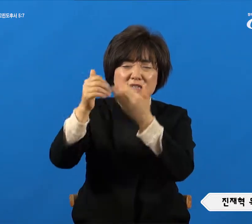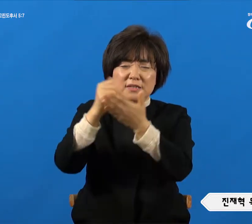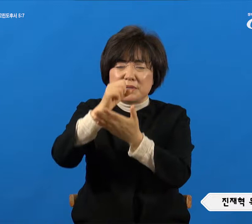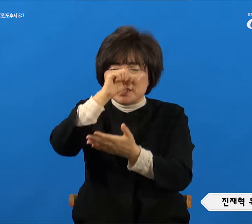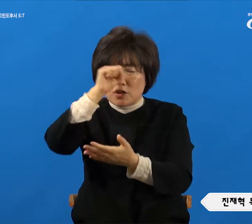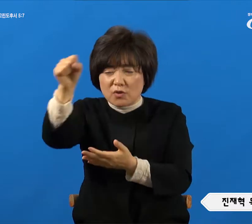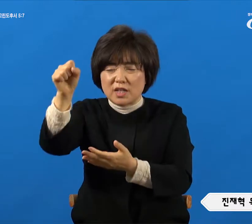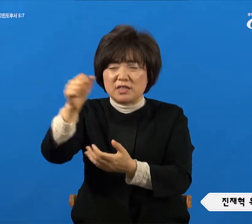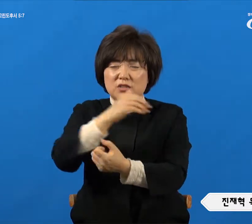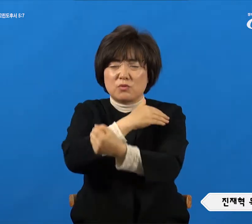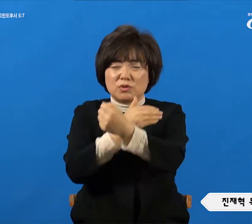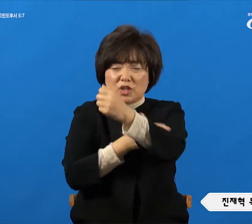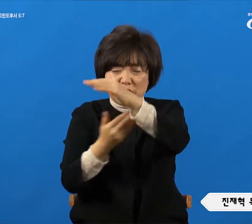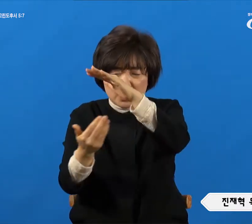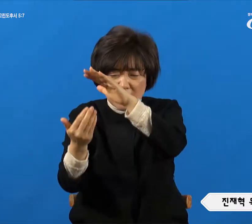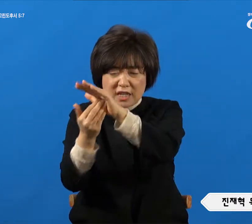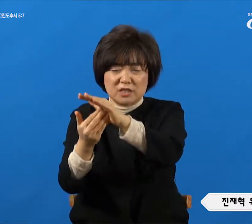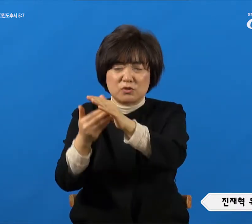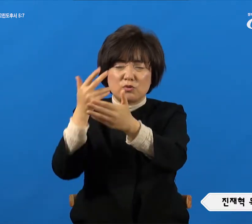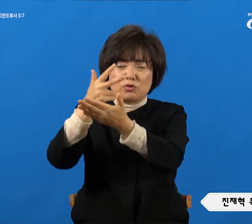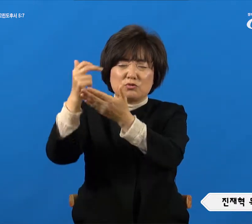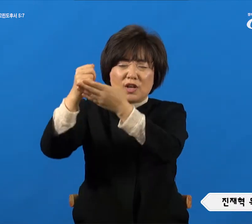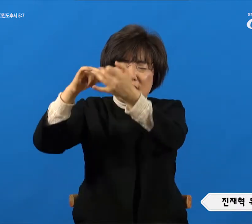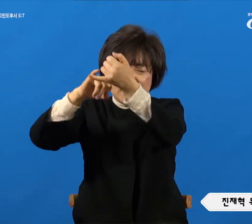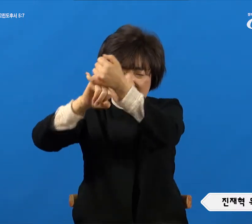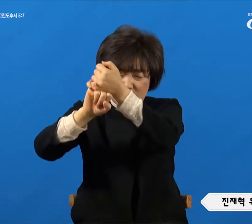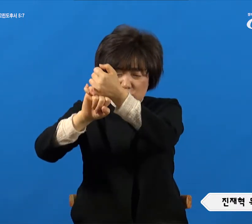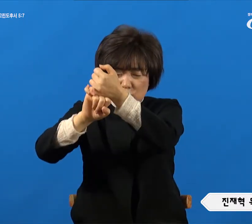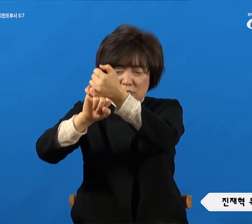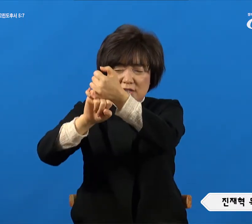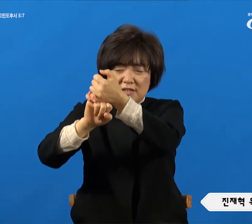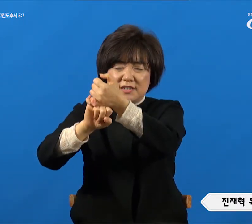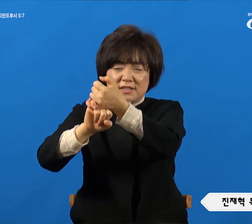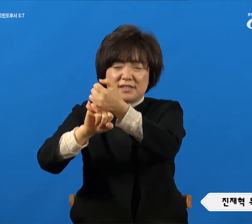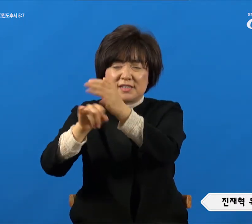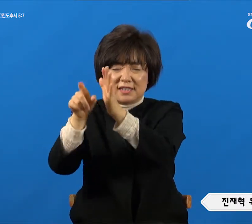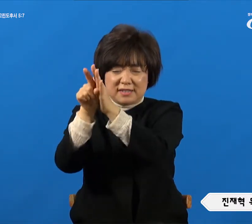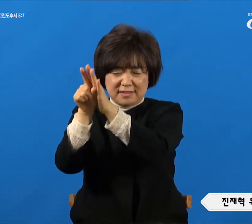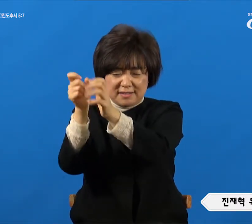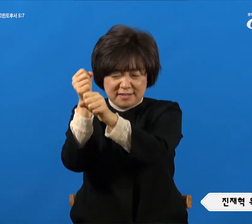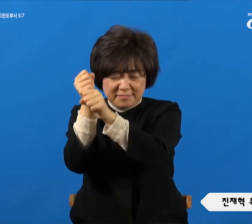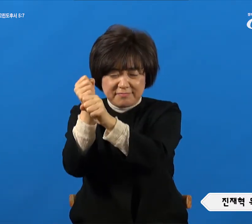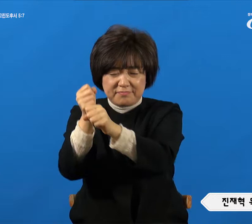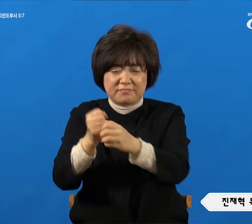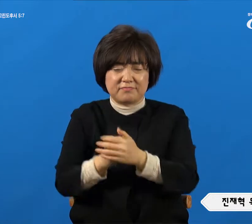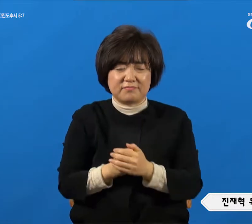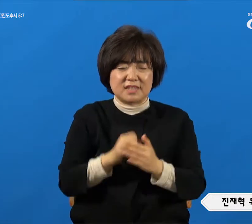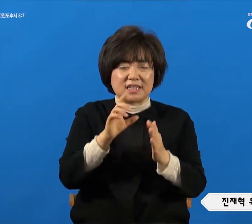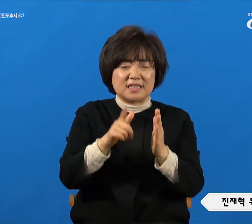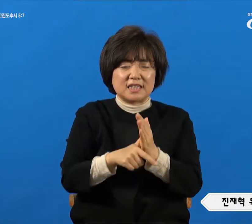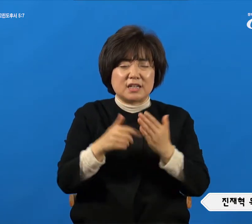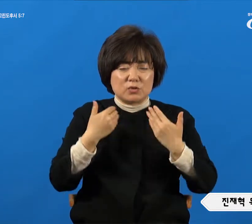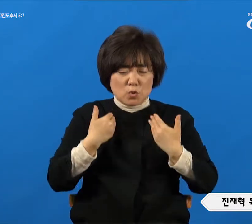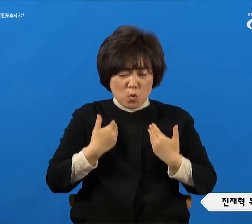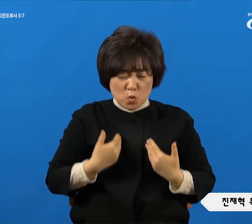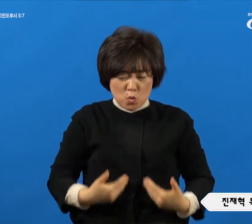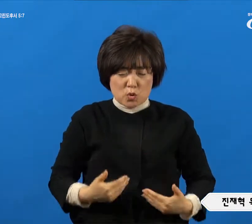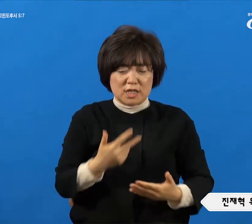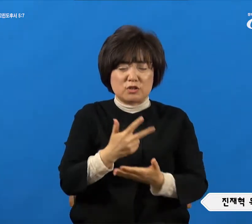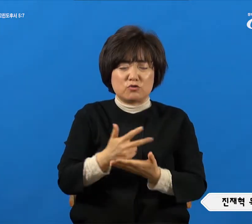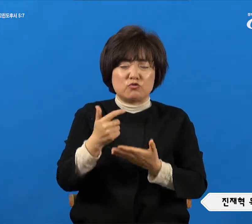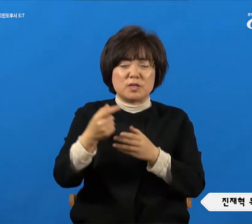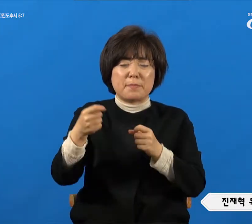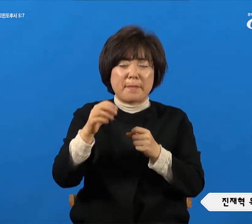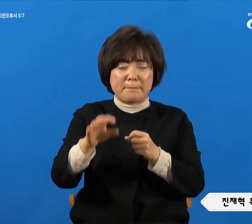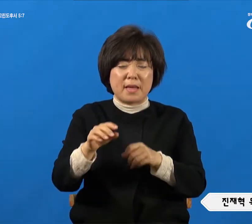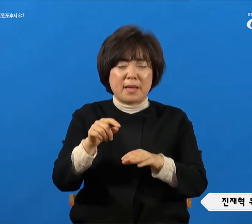선하심과 전능하심과 주의 약속을 향한 신뢰를 붙잡습니다. 이 시간 조용히 주님 앞에